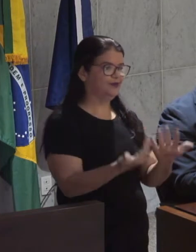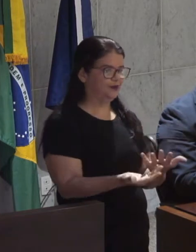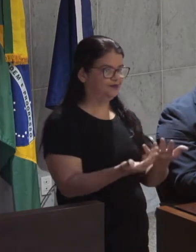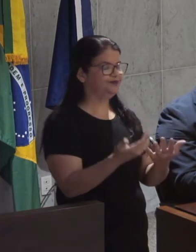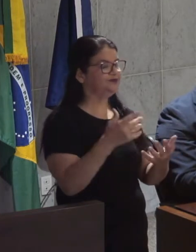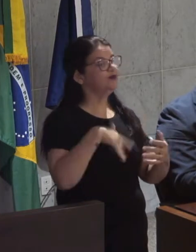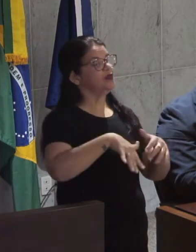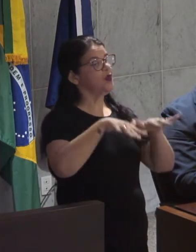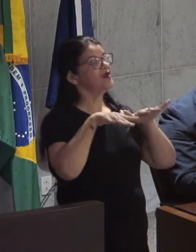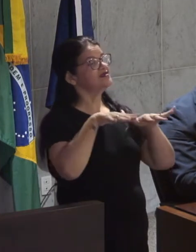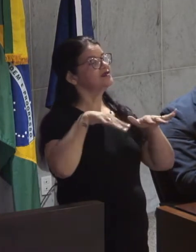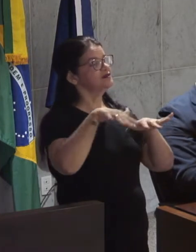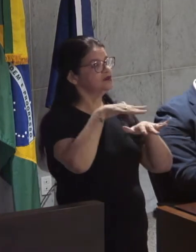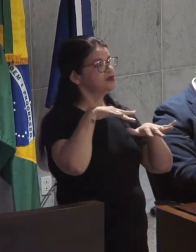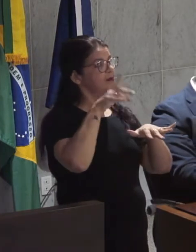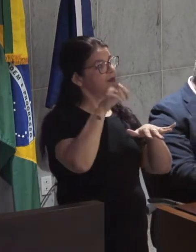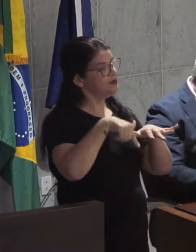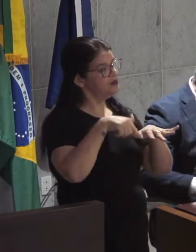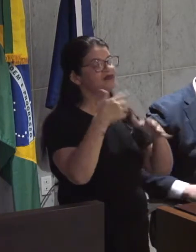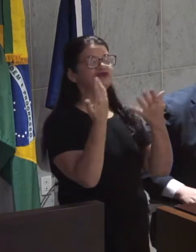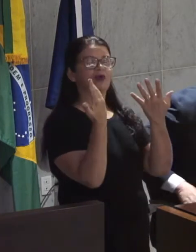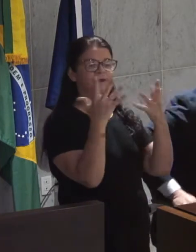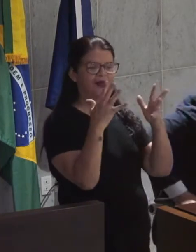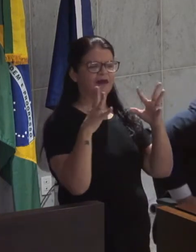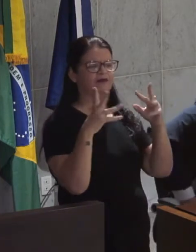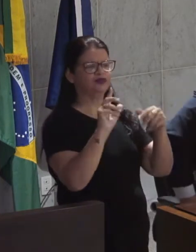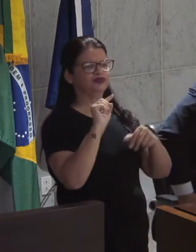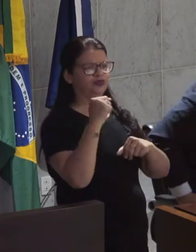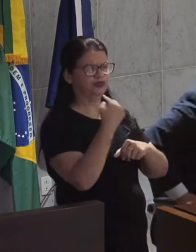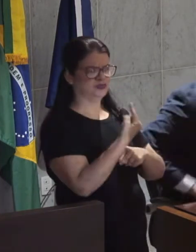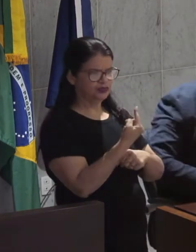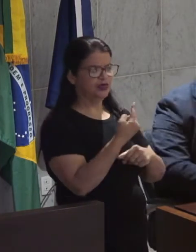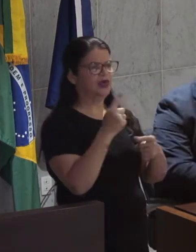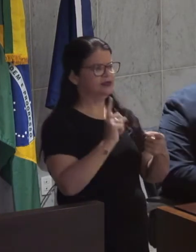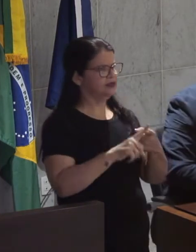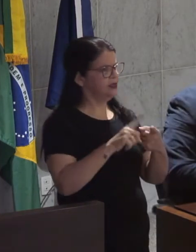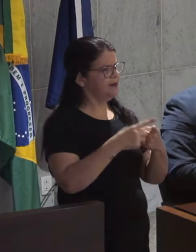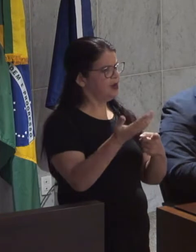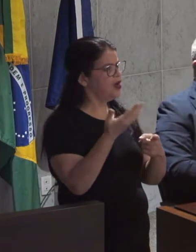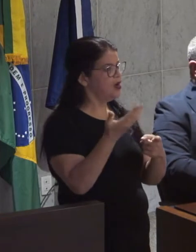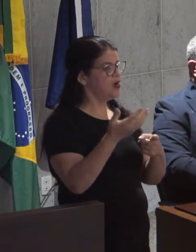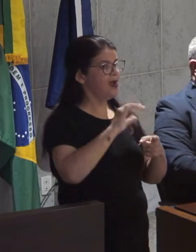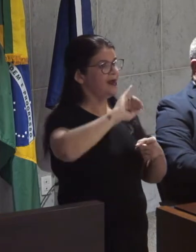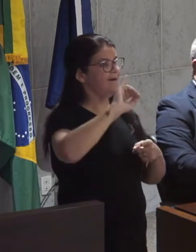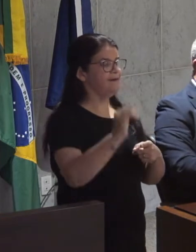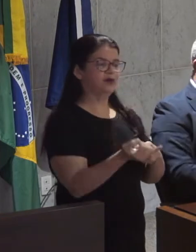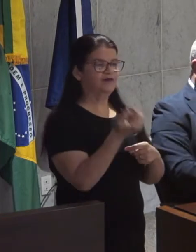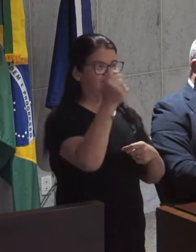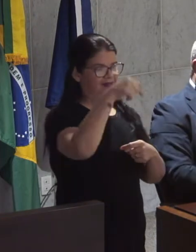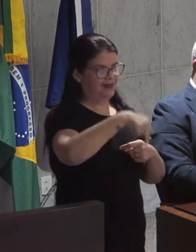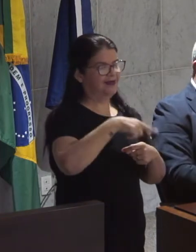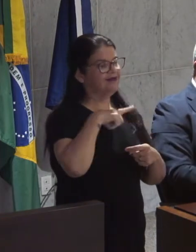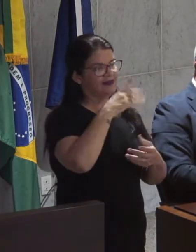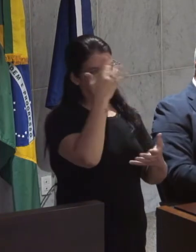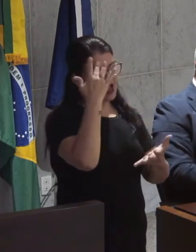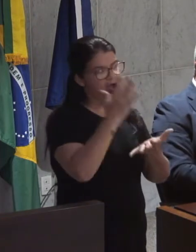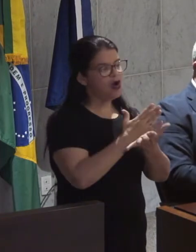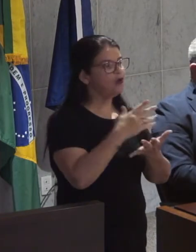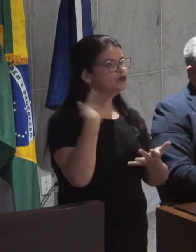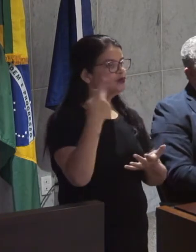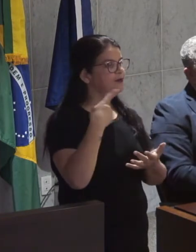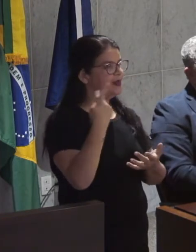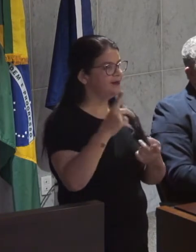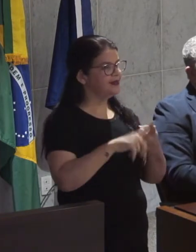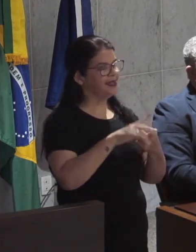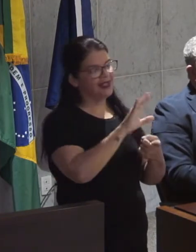essa audiência aqui pública, estão de parabéns todos nós. E também eu quero aproveitar aqui que tem alguns parlamentares,